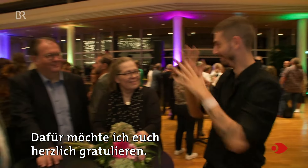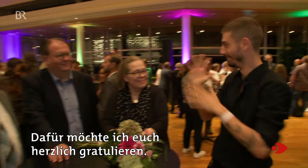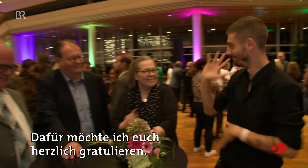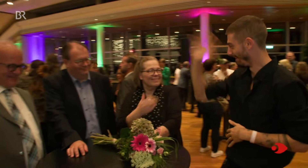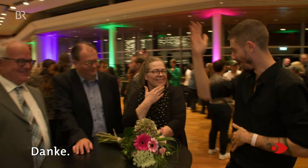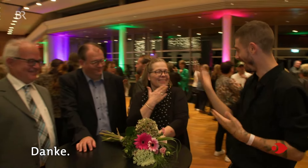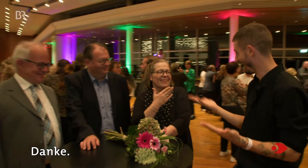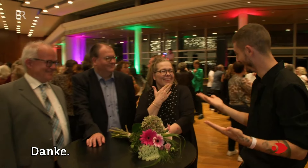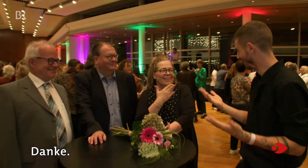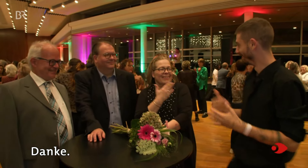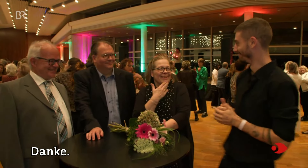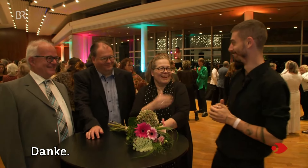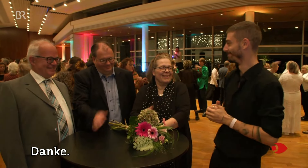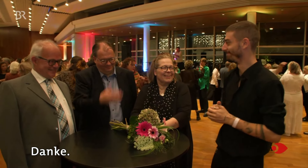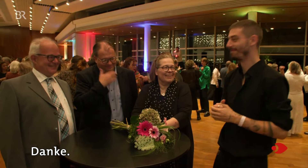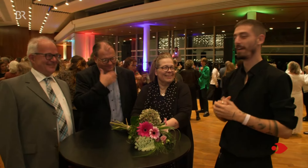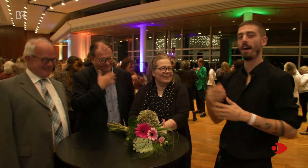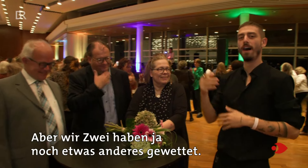gratulieren. Danke.